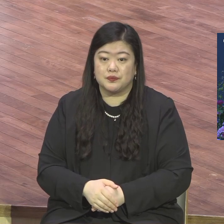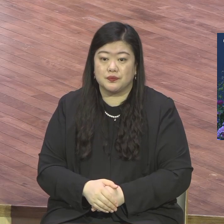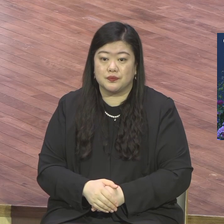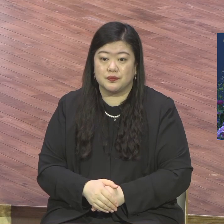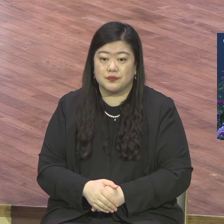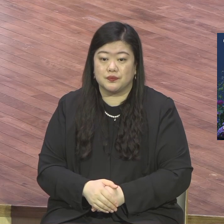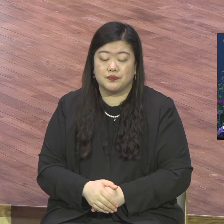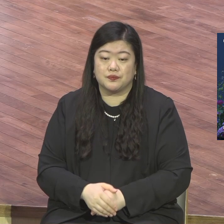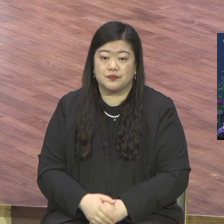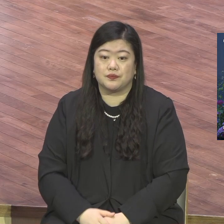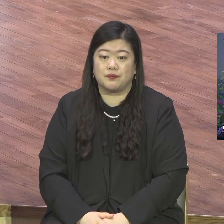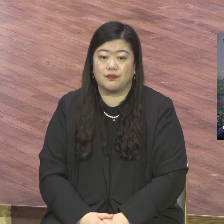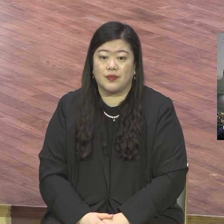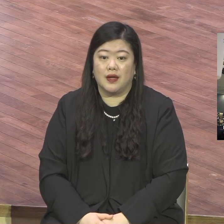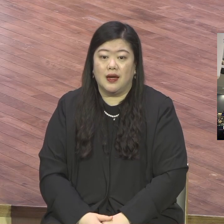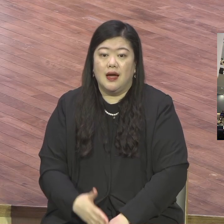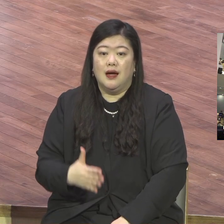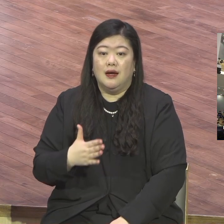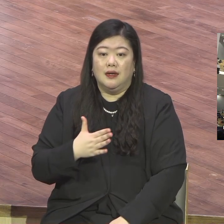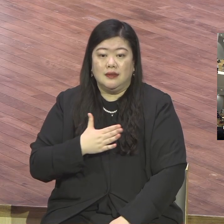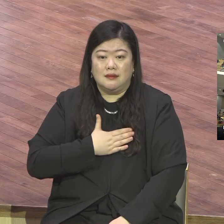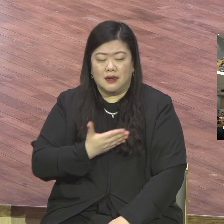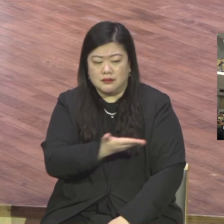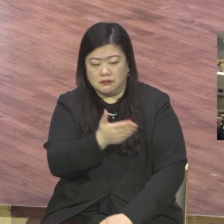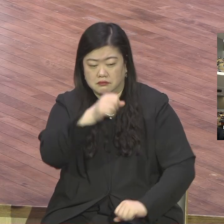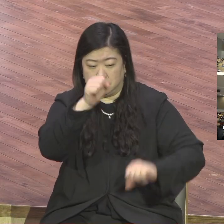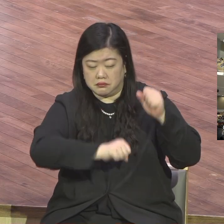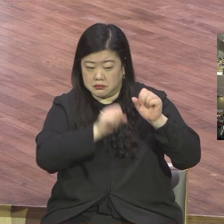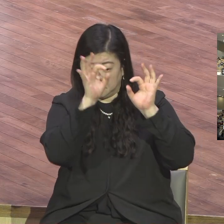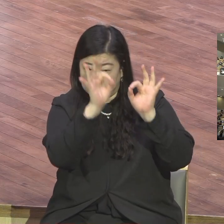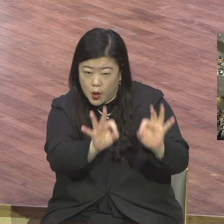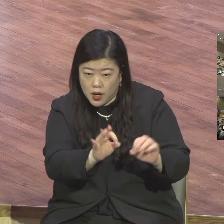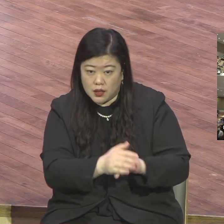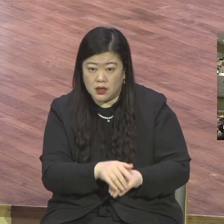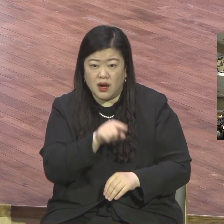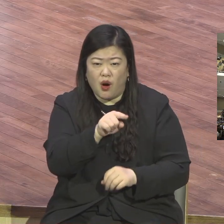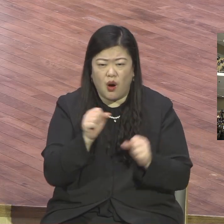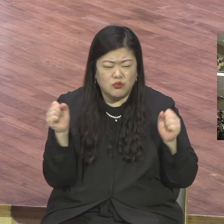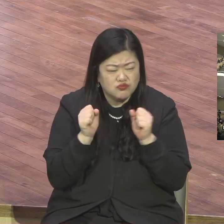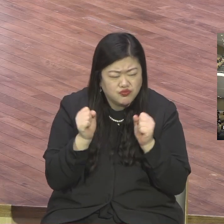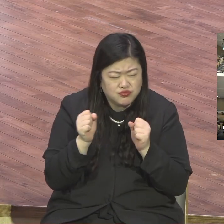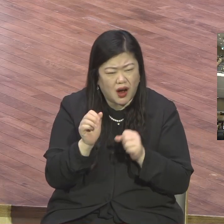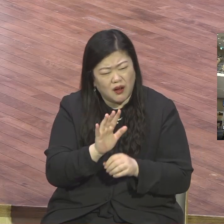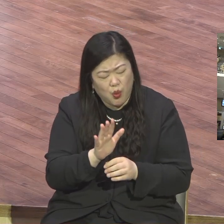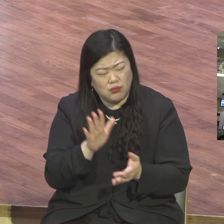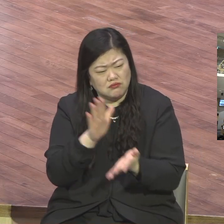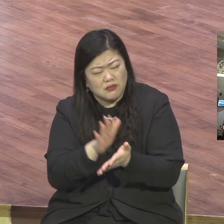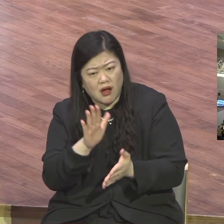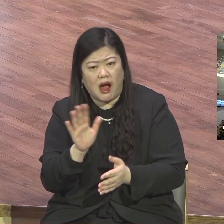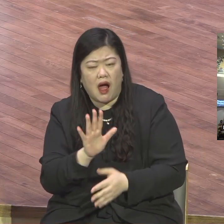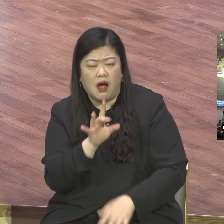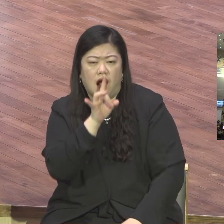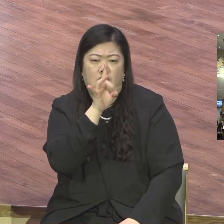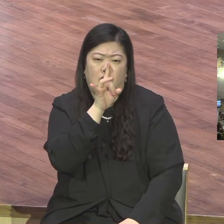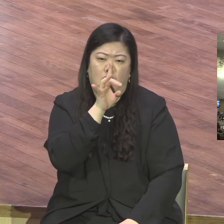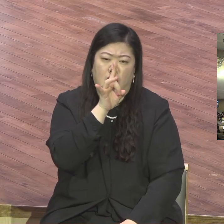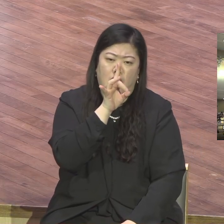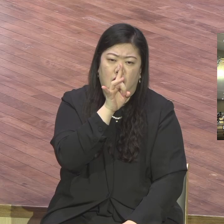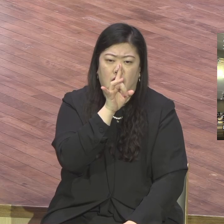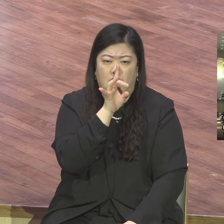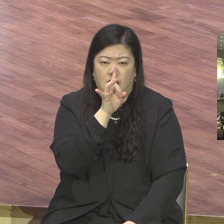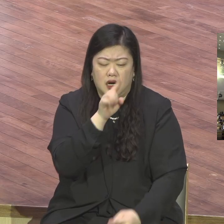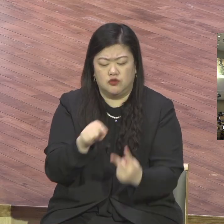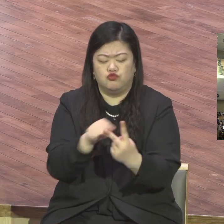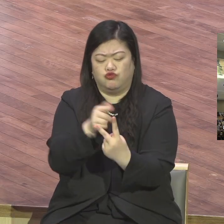이렇게 책망합니다. 내가 너 행위를 아노니 너가 차지도 아니하고 뜨겁지도 아니하도다. 너가 차든지 뜨겁든지